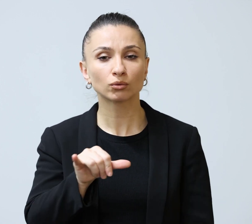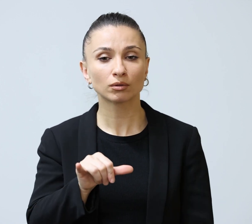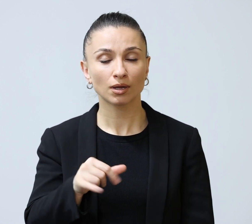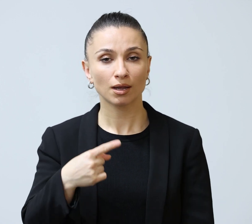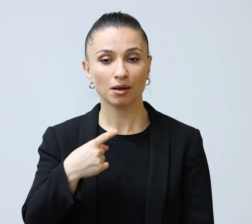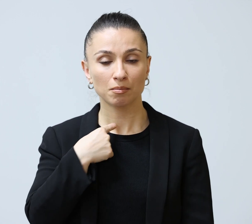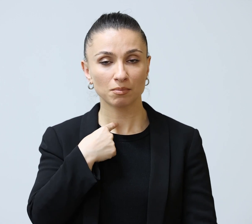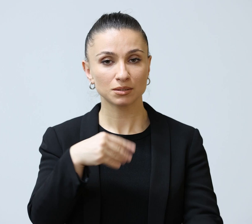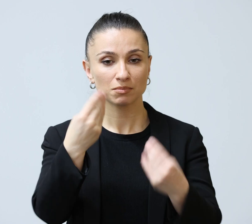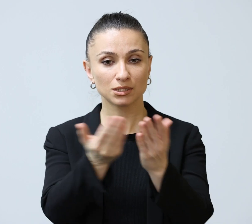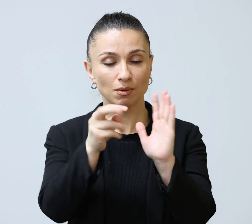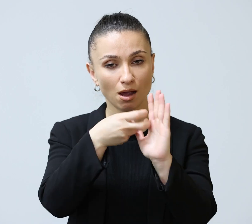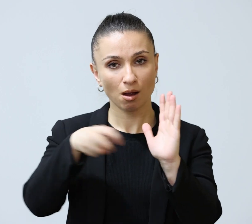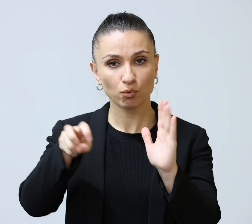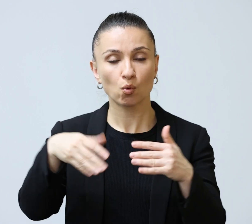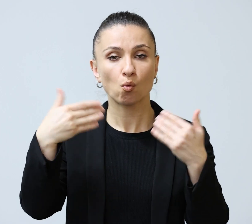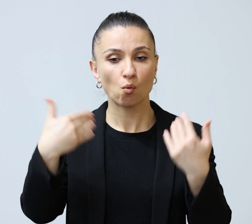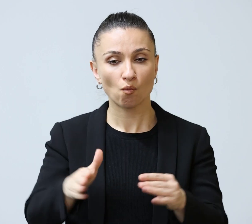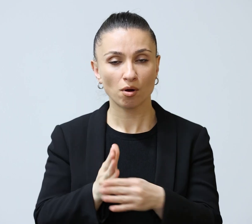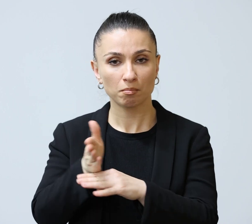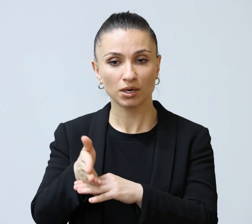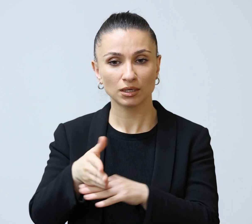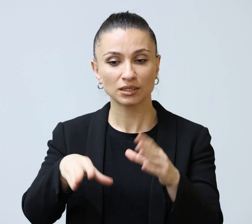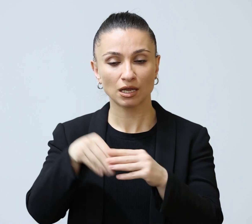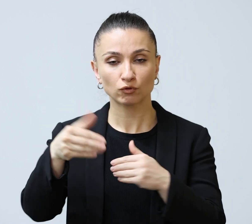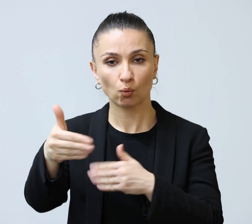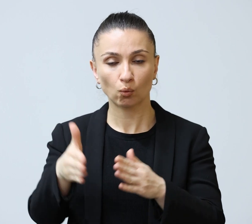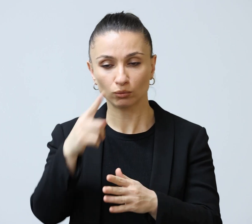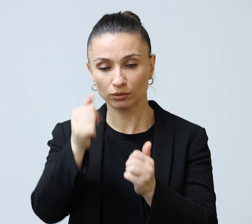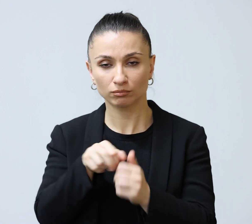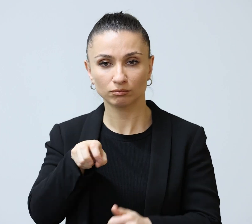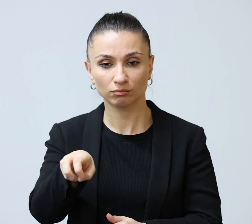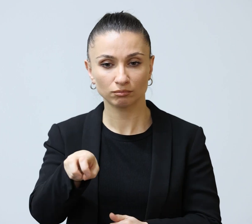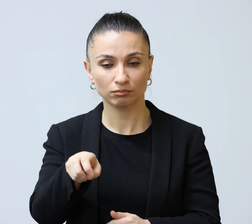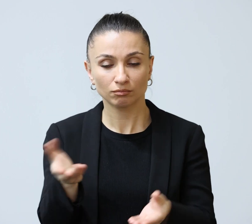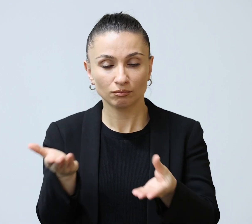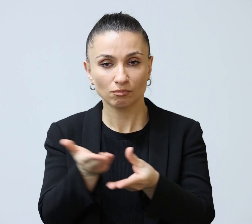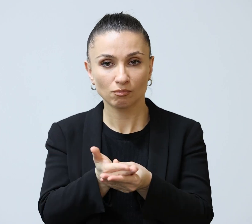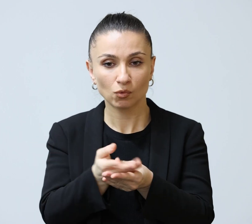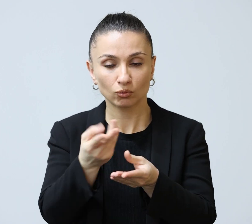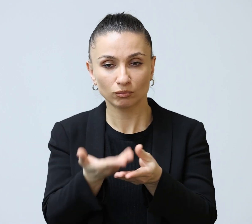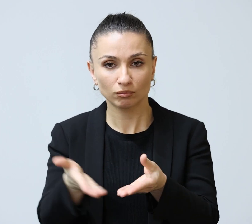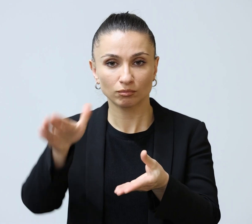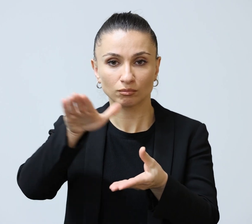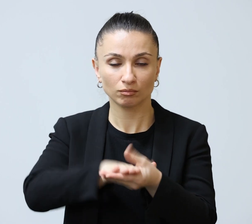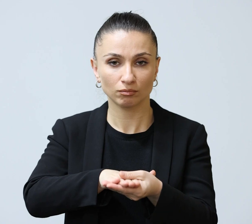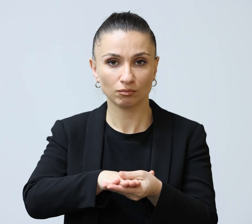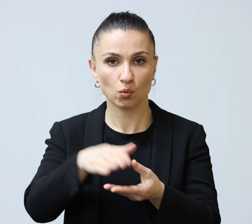Եթե օգնություն անհրաժեշտ լինի, խնդրիր սարքի մոտ կանգնած հանձնաժողովի անդամին, կամ եթե ունես դատարանի կողմից նշանակված աջակցող,